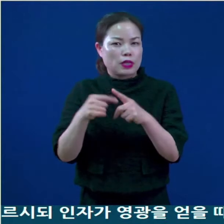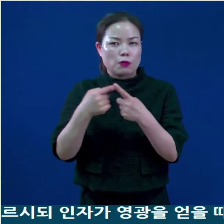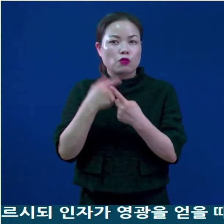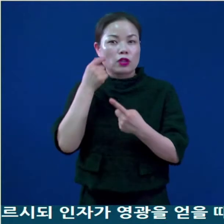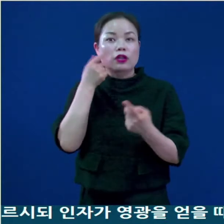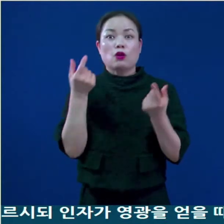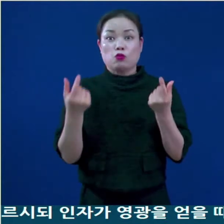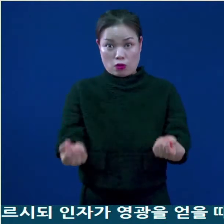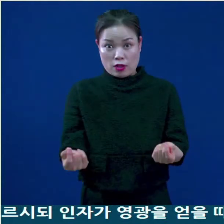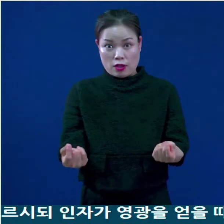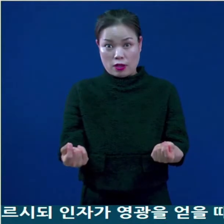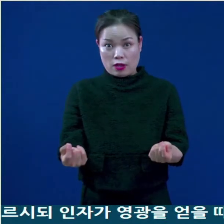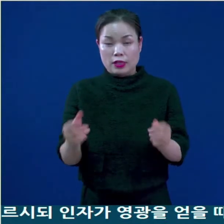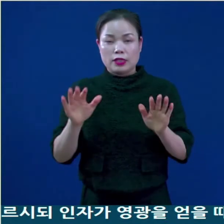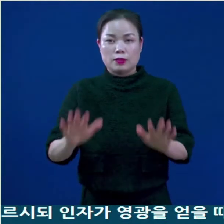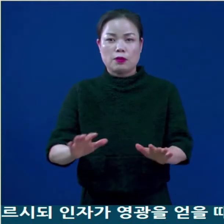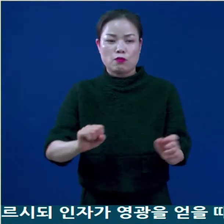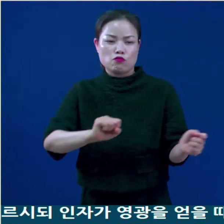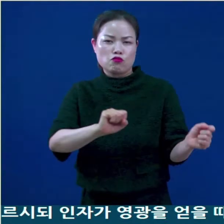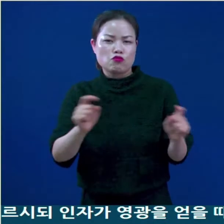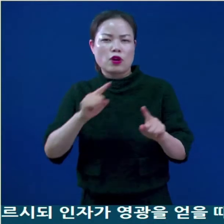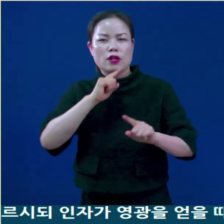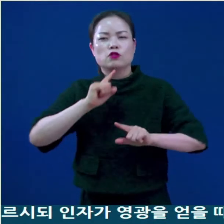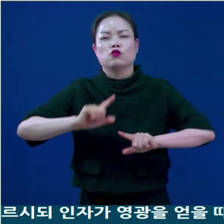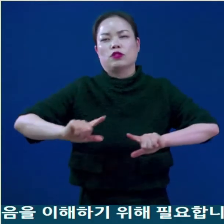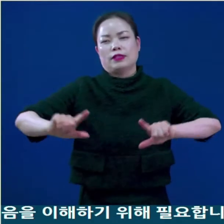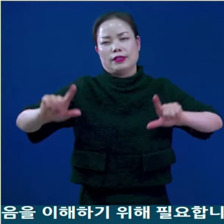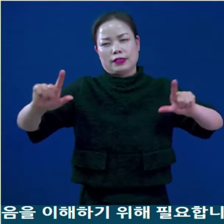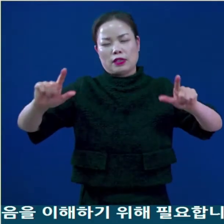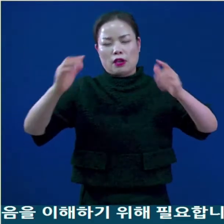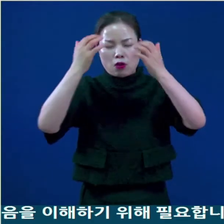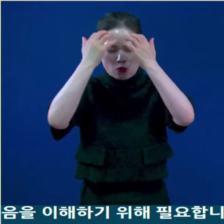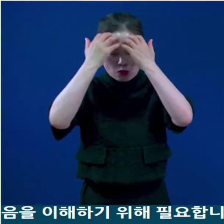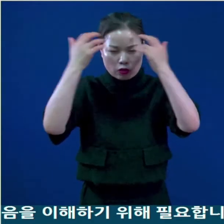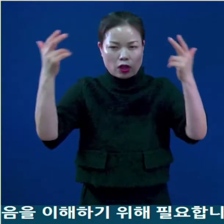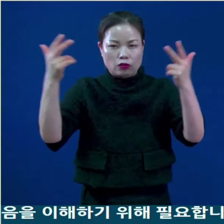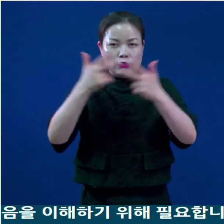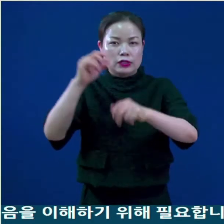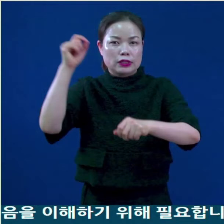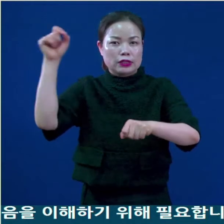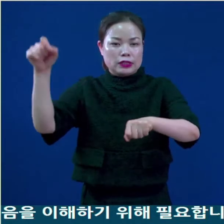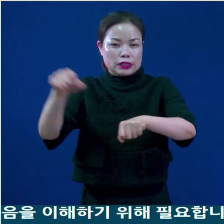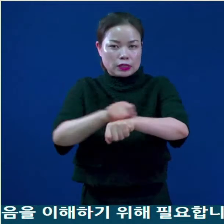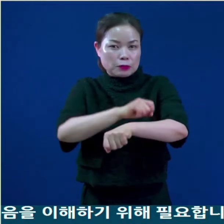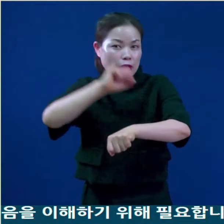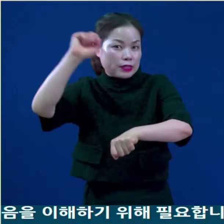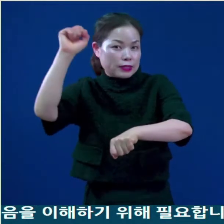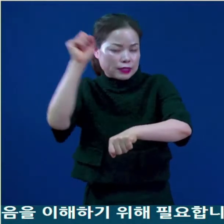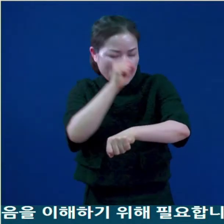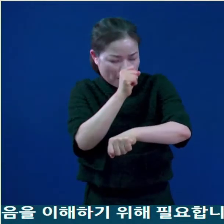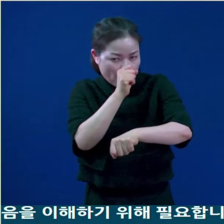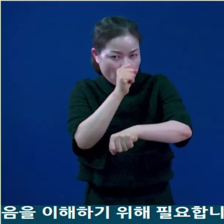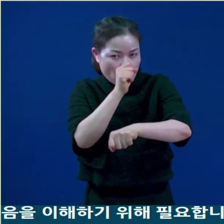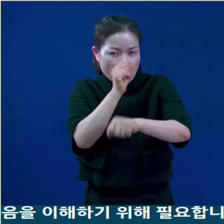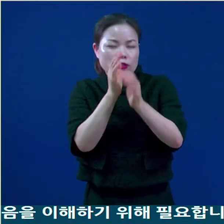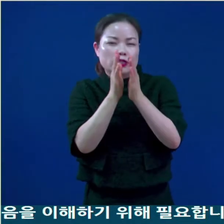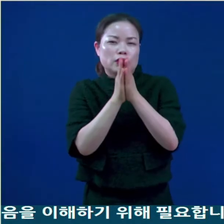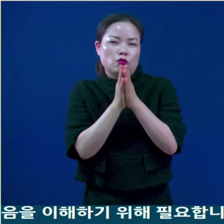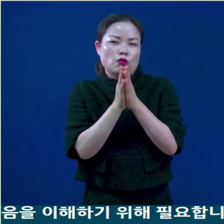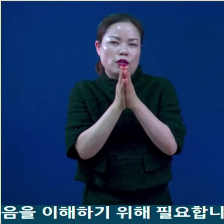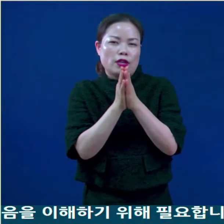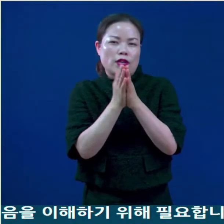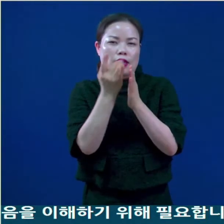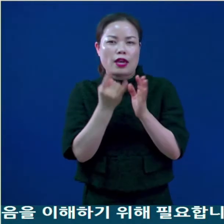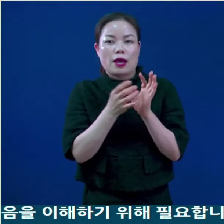특별히 우리가 이번 부활주일 또 고난주간 특별 새벽 기도회를 다루게